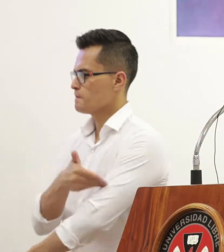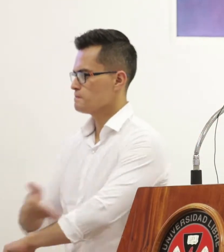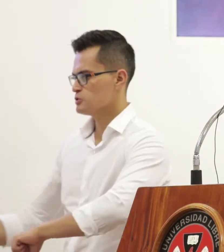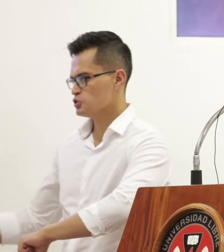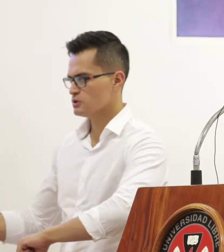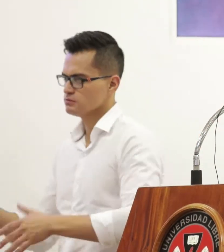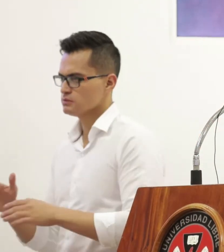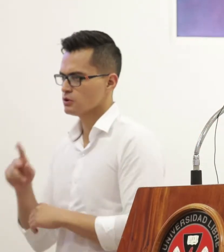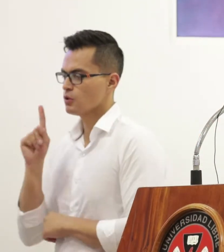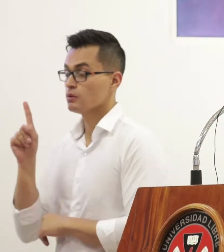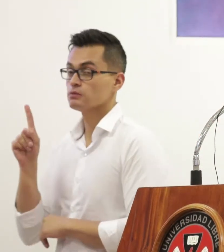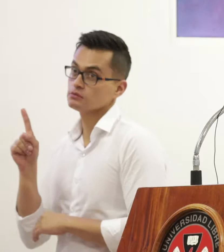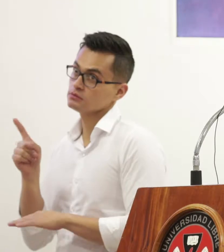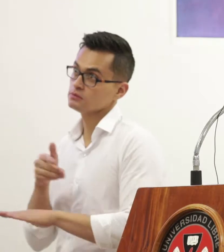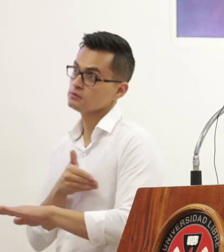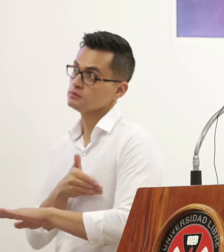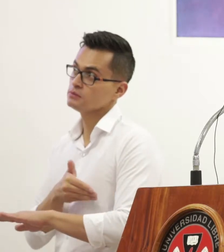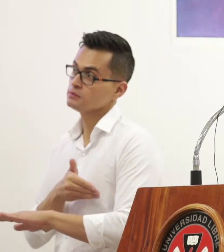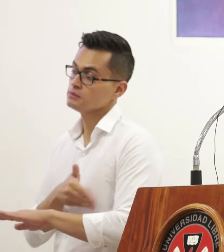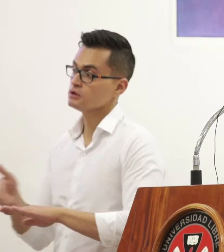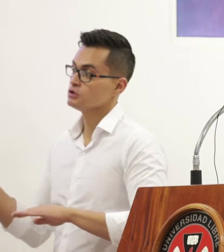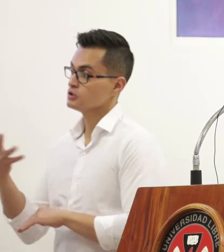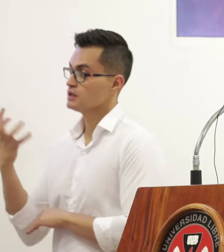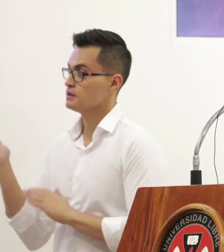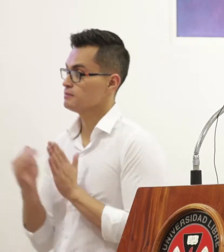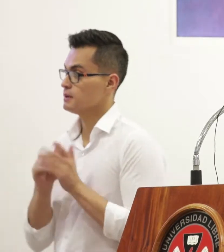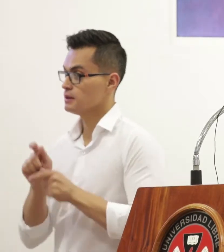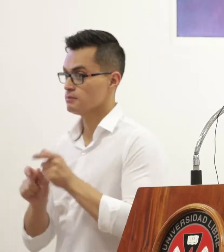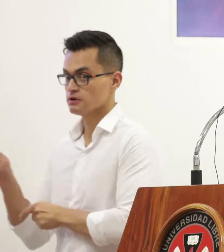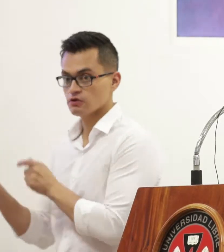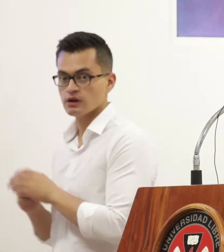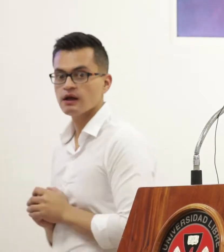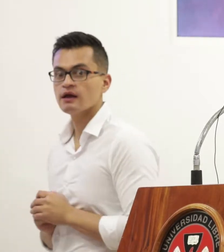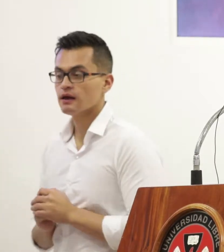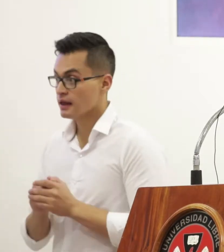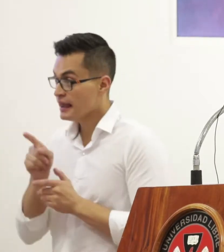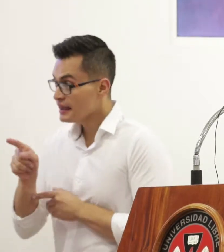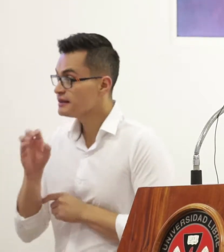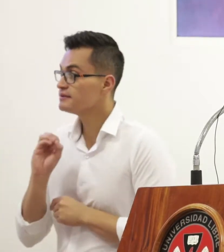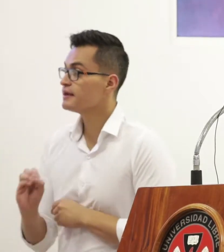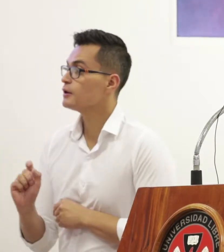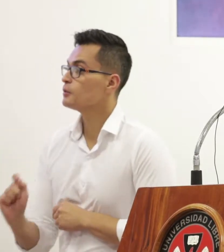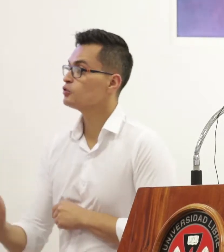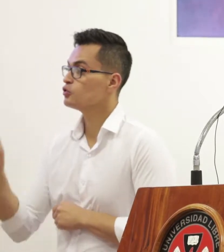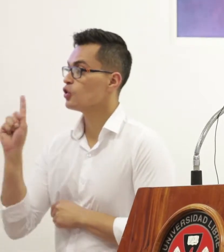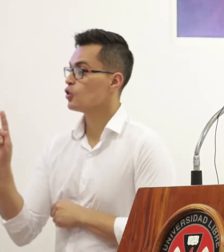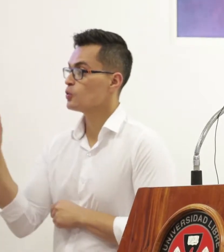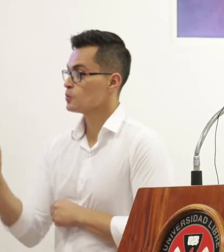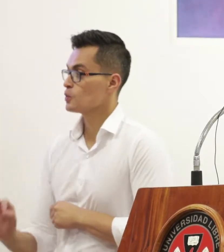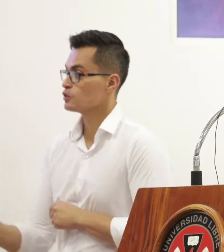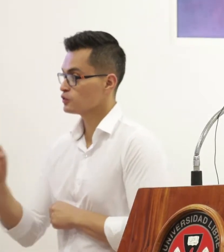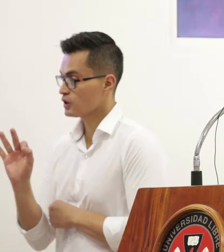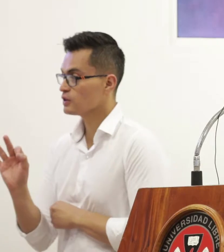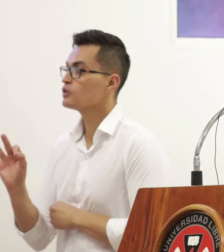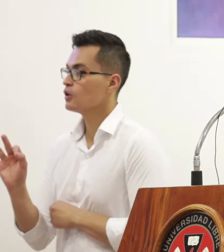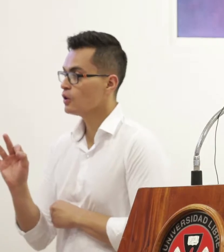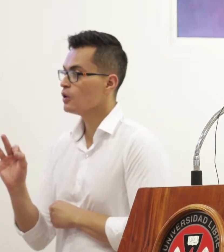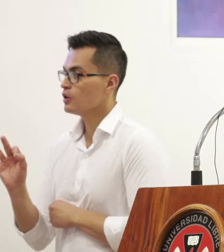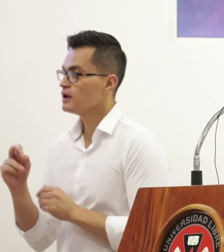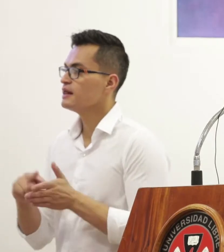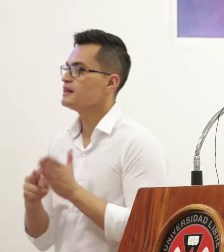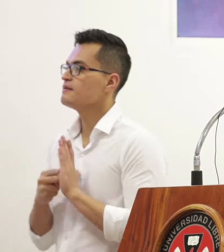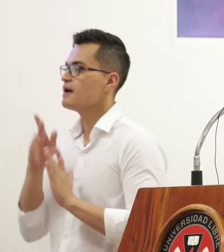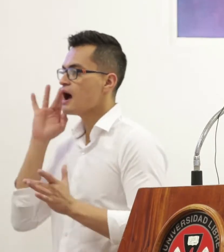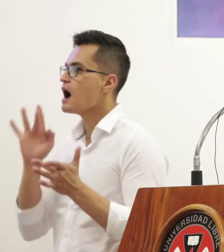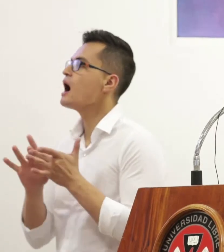poco más de 1.500.000 personas, solo el 0.1% constituye una oportunidad